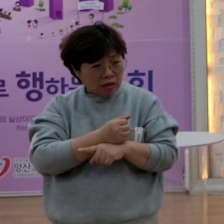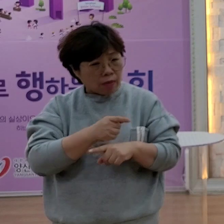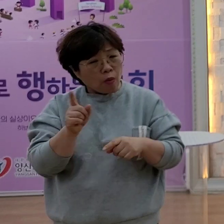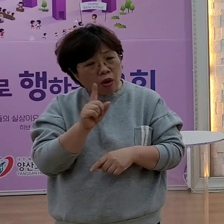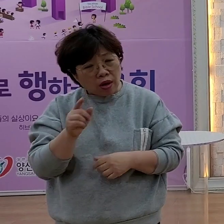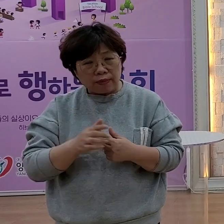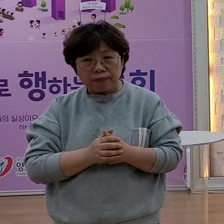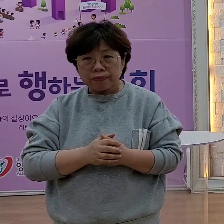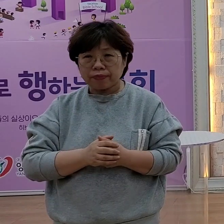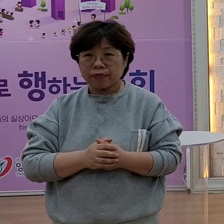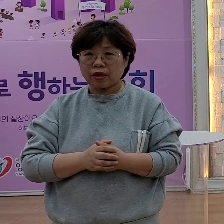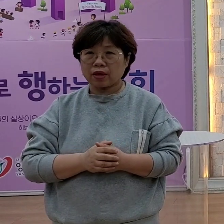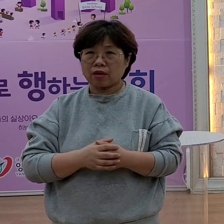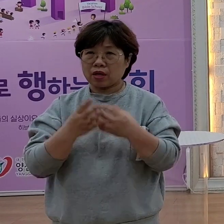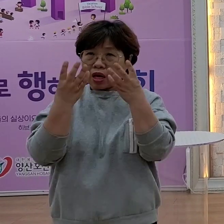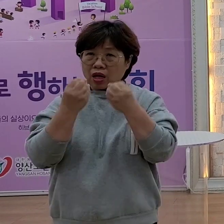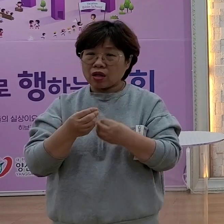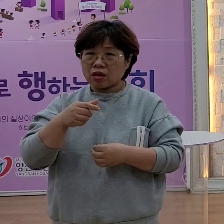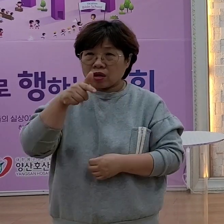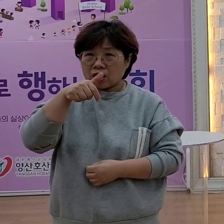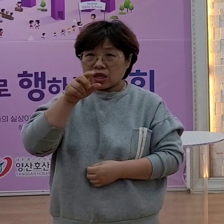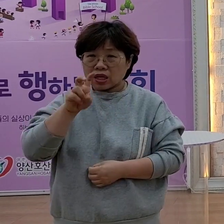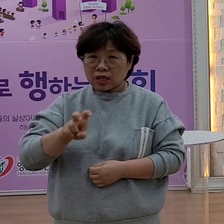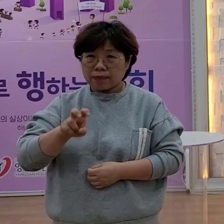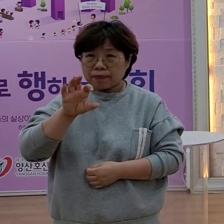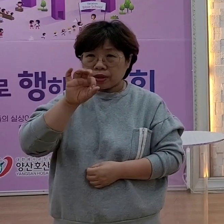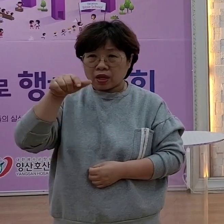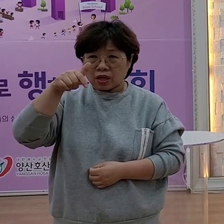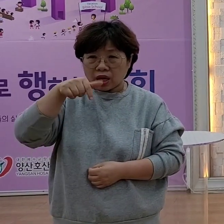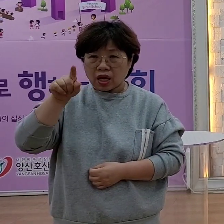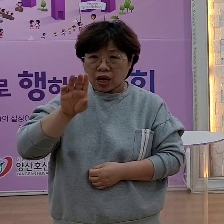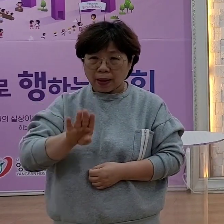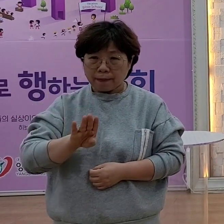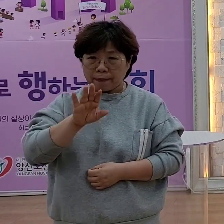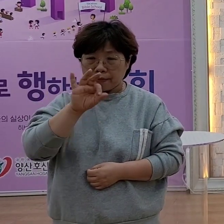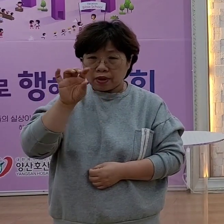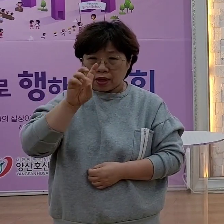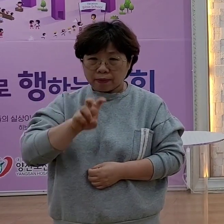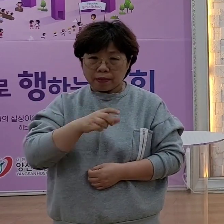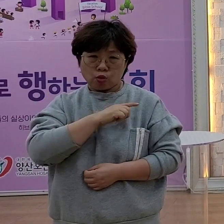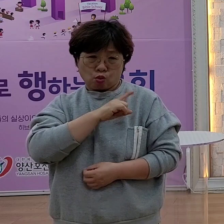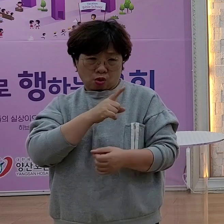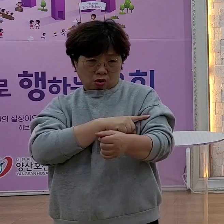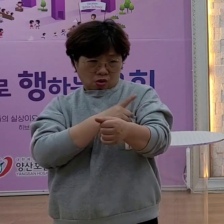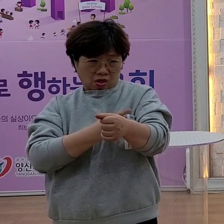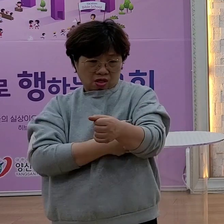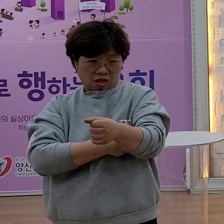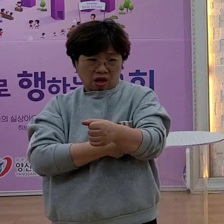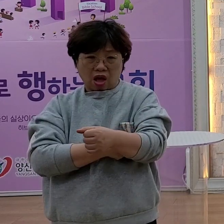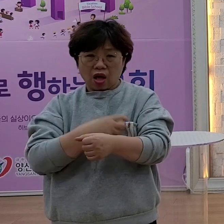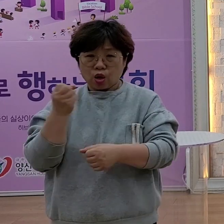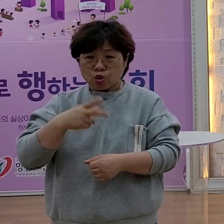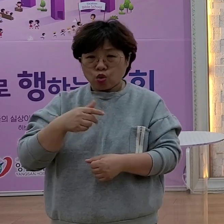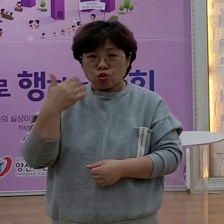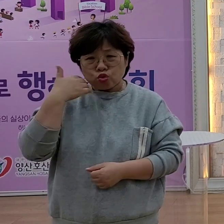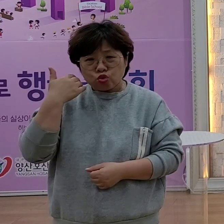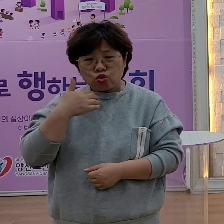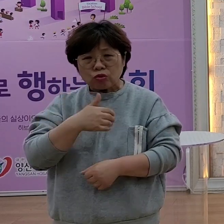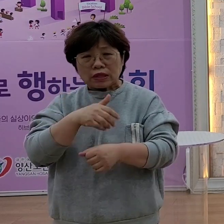예를 들어서 김가림 권사, 뭐 김은경 집사, 뭐 이런 이름이죠. 이름을 말하면